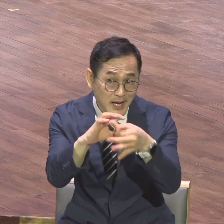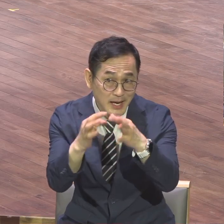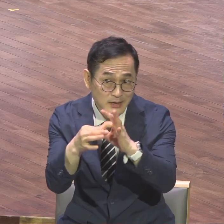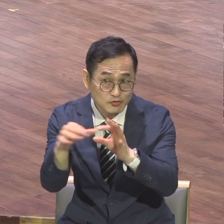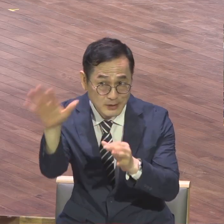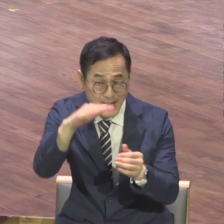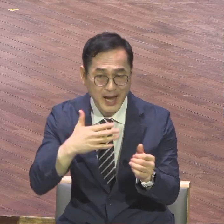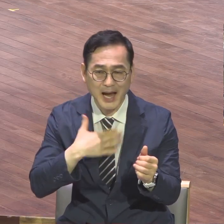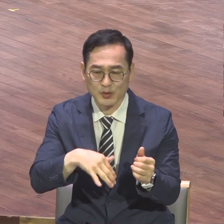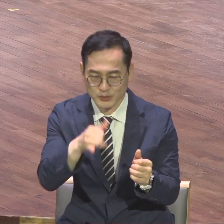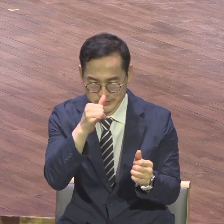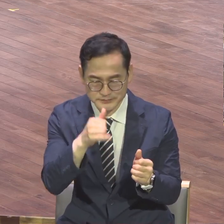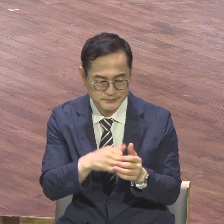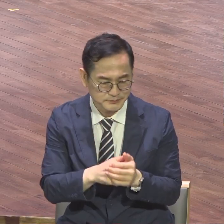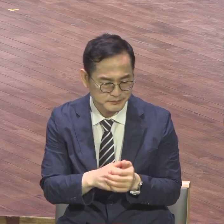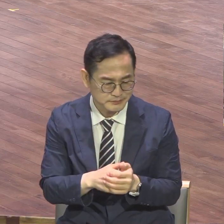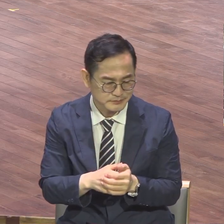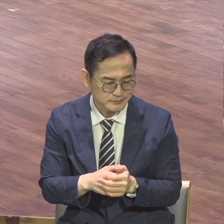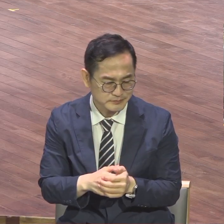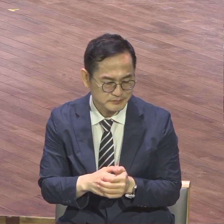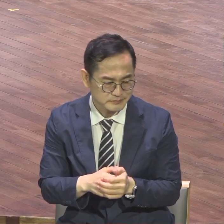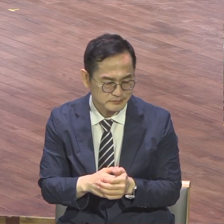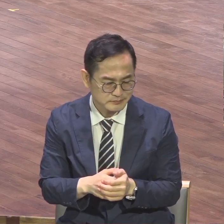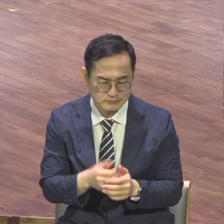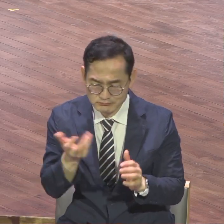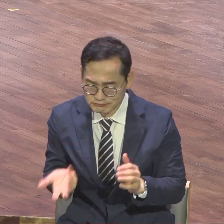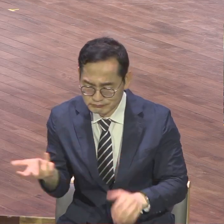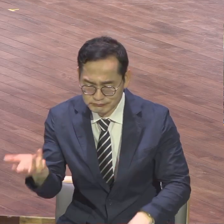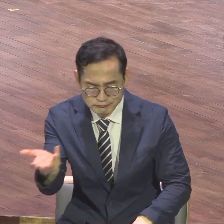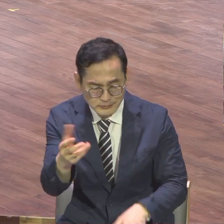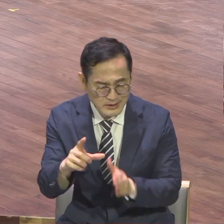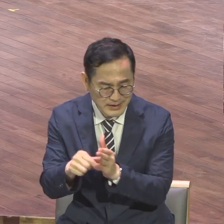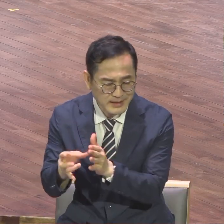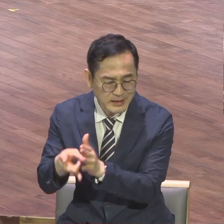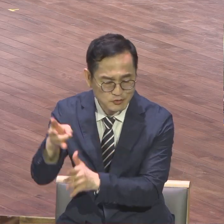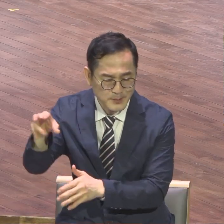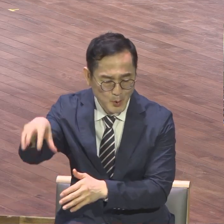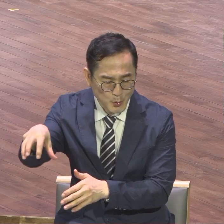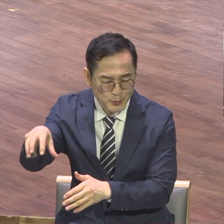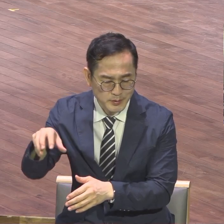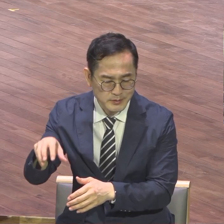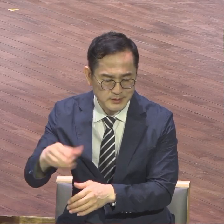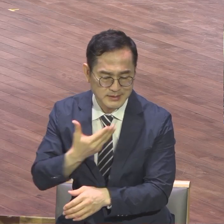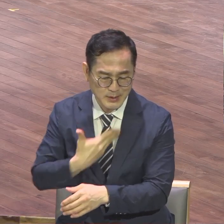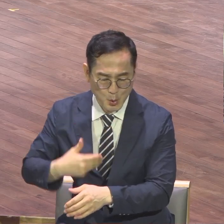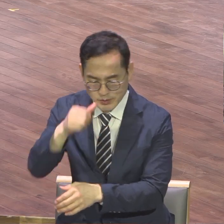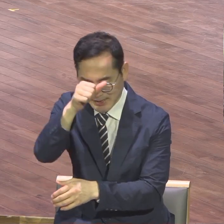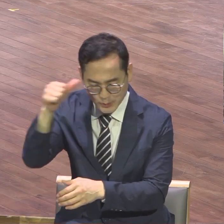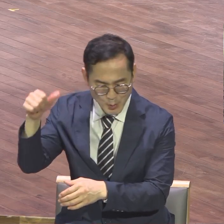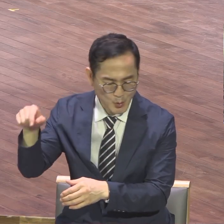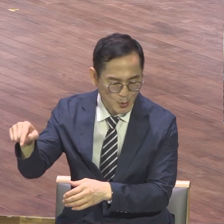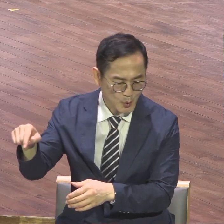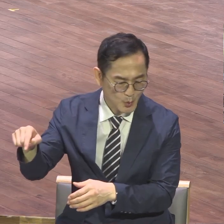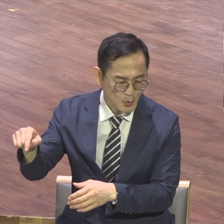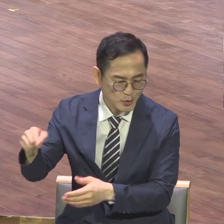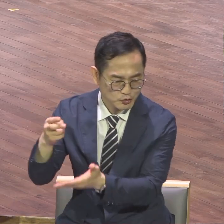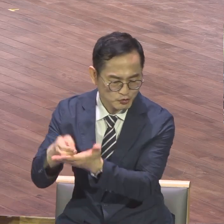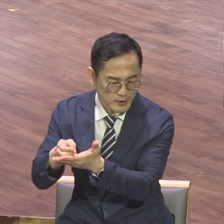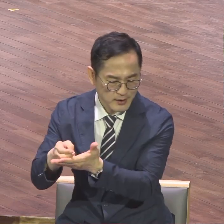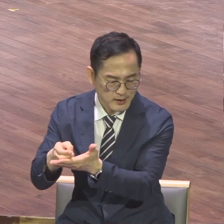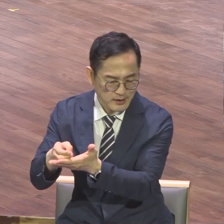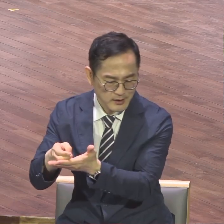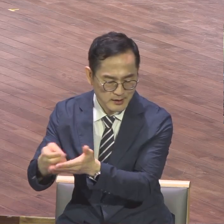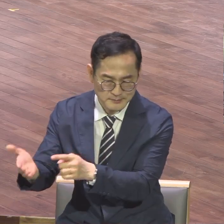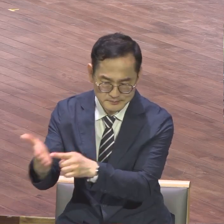다 알미러라. 여러 성으로 다녀갈 때에 예루살렘에 있는 사도와 장로들이 작정한 규례를 그들에게